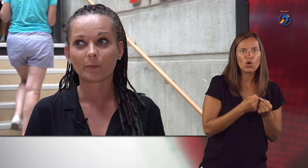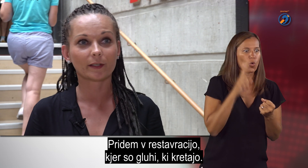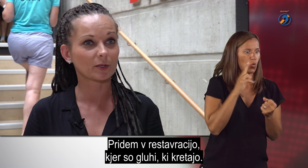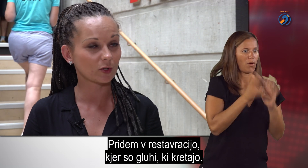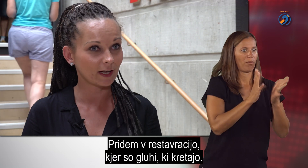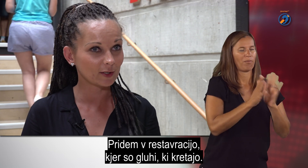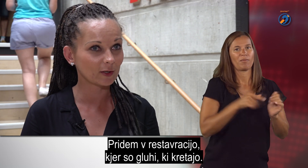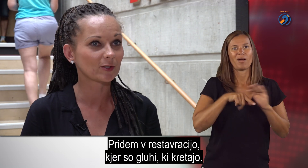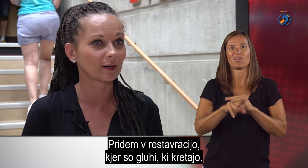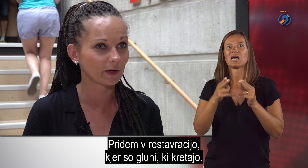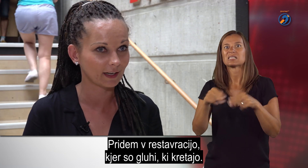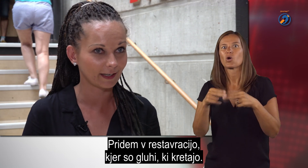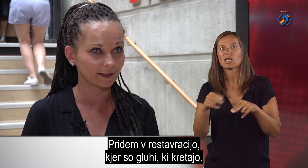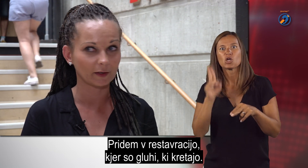Pridem v restauracijo, so gluhi, ki kretajo.